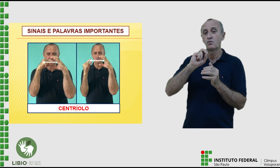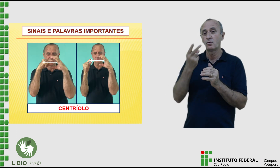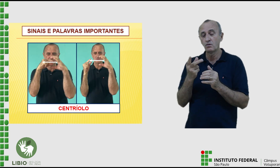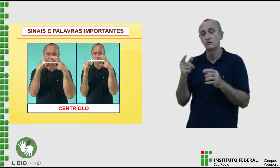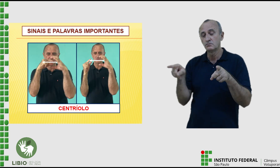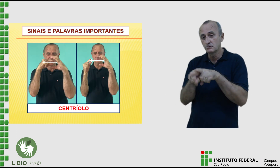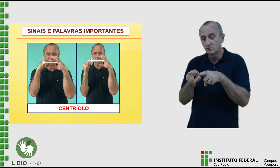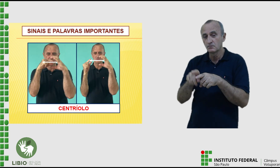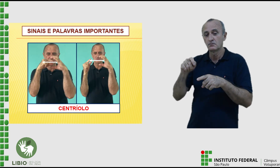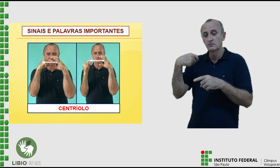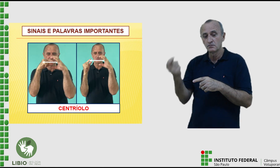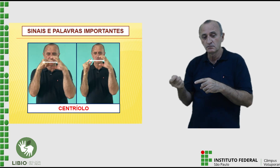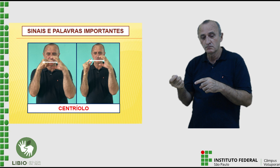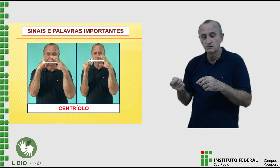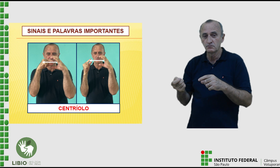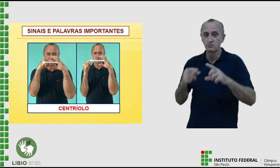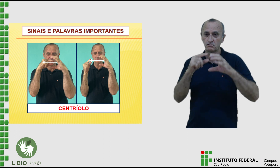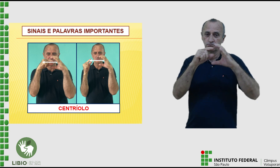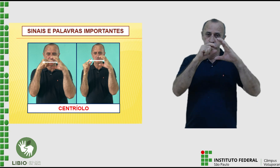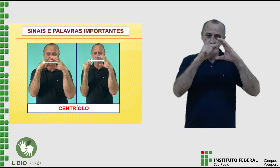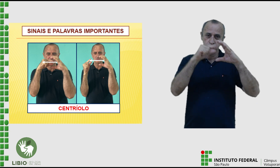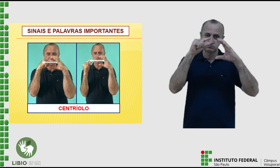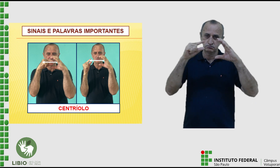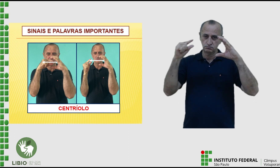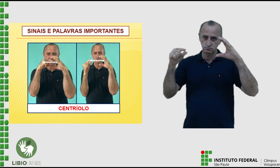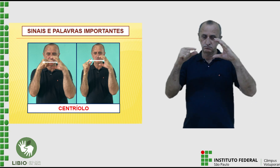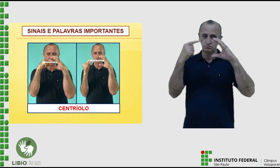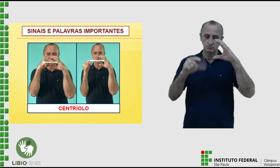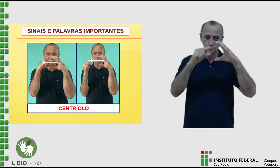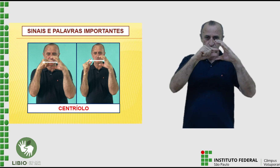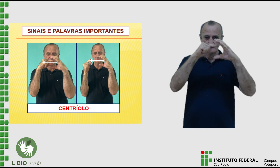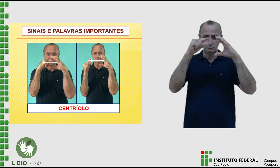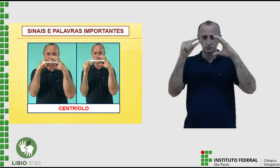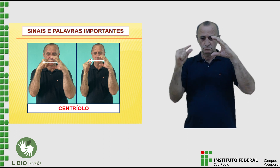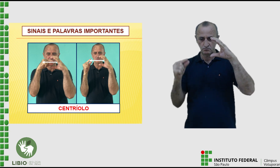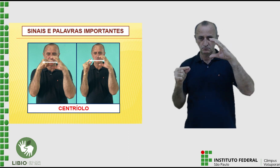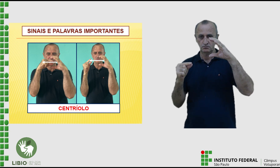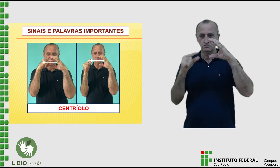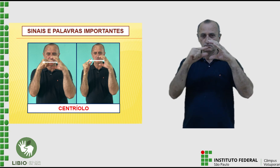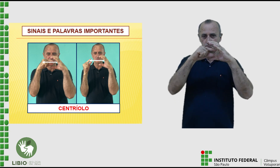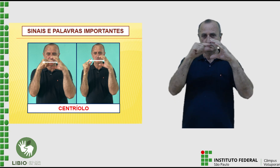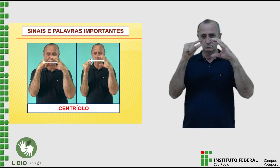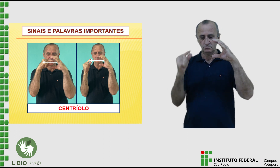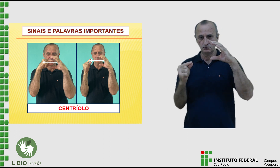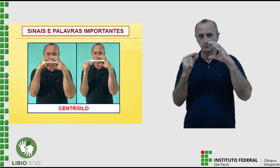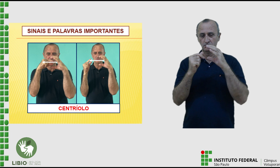Ou também o sinal centríolo, feito dessa maneira, centríolo.